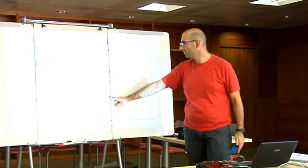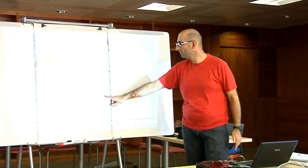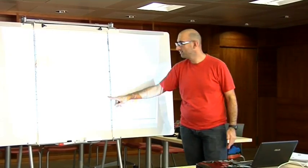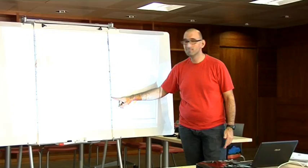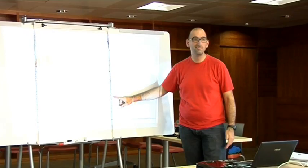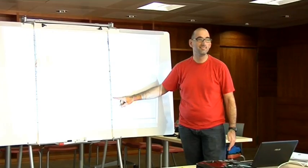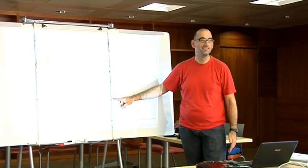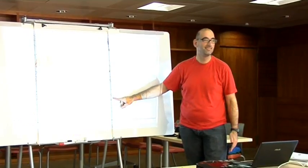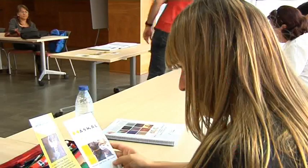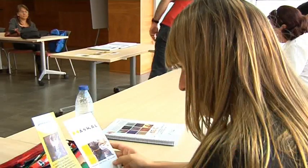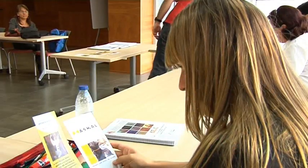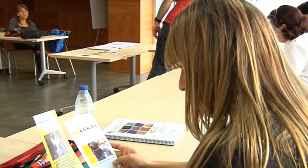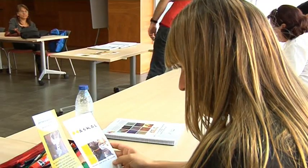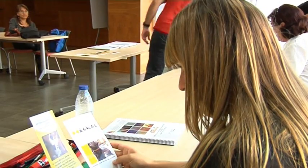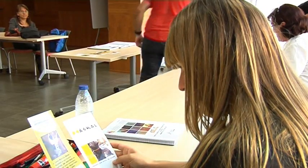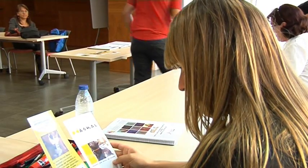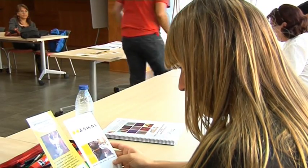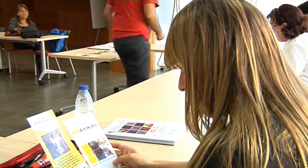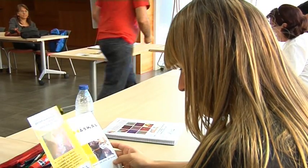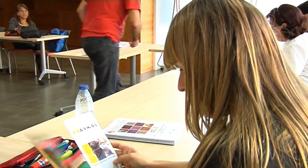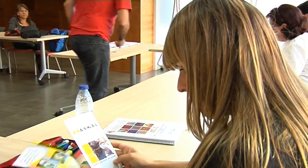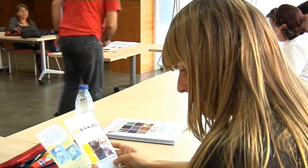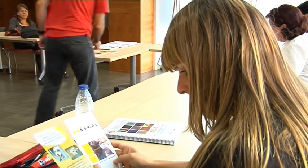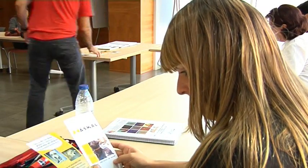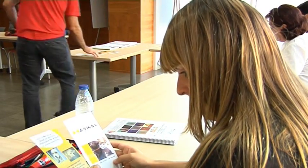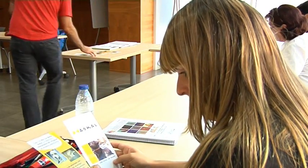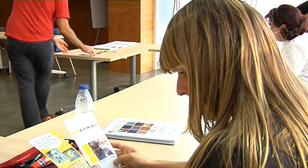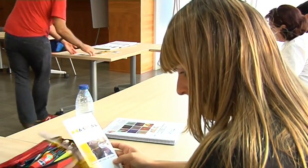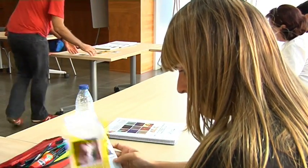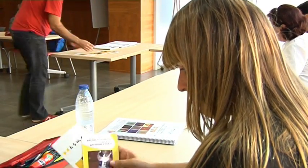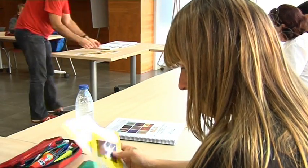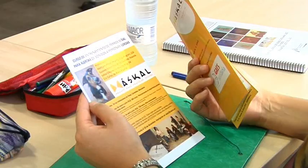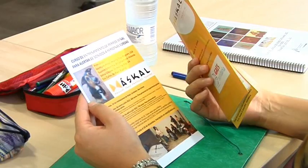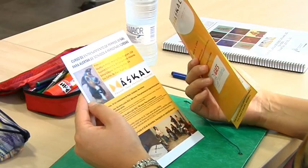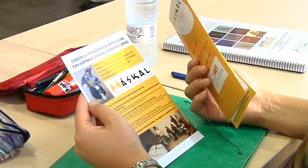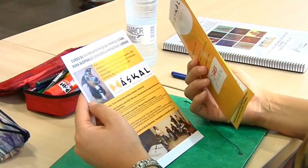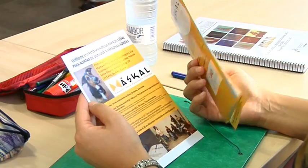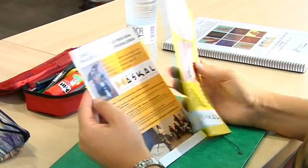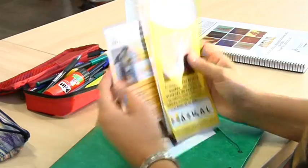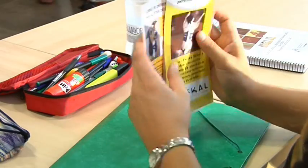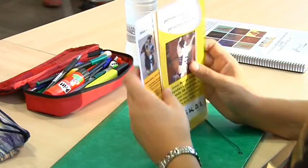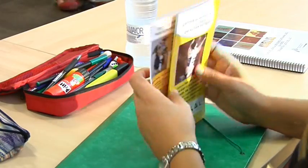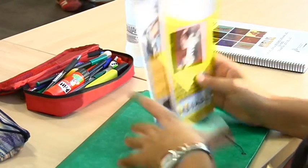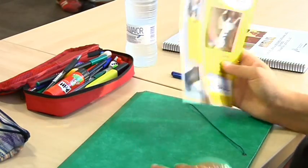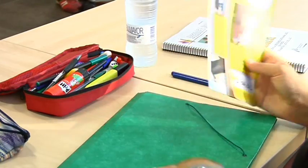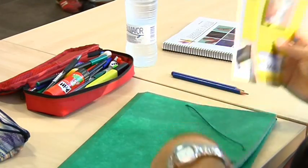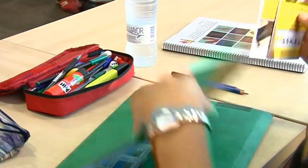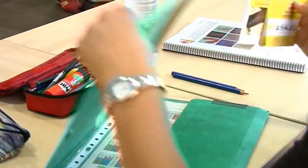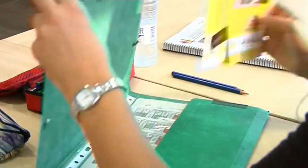primero, desde el sistema educativo esto vaya cambiando y, segundo, que la sociedad se vaya adaptando